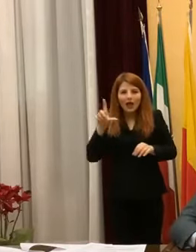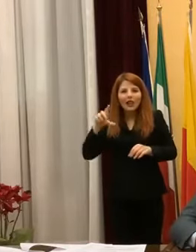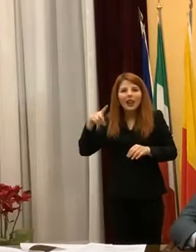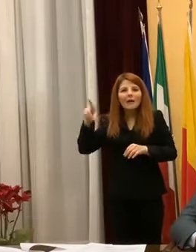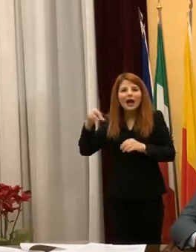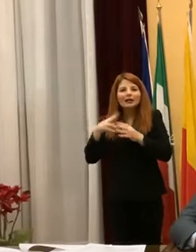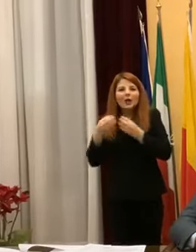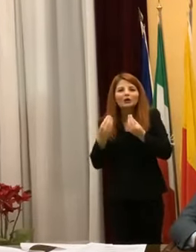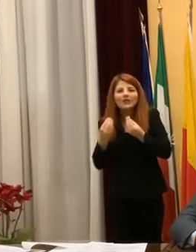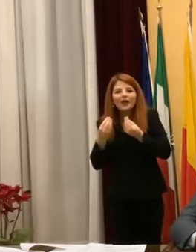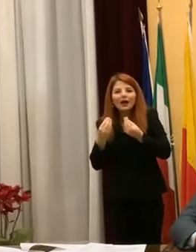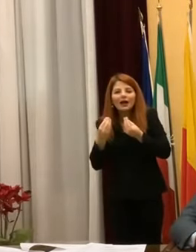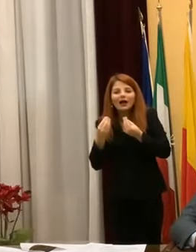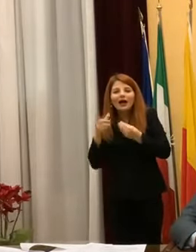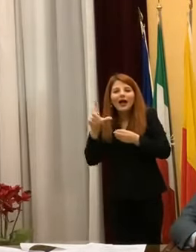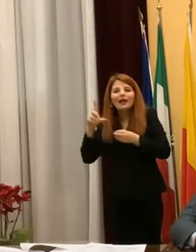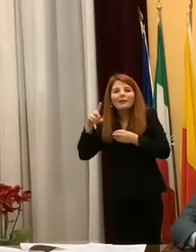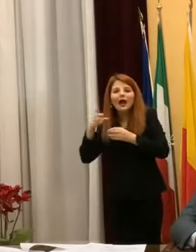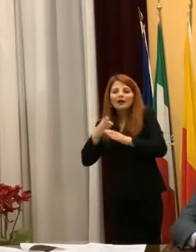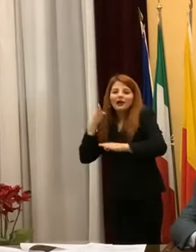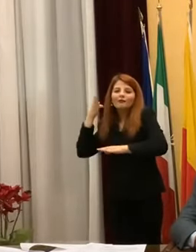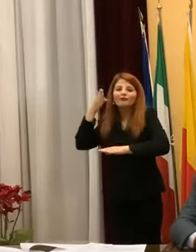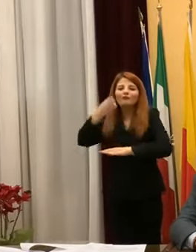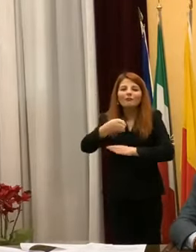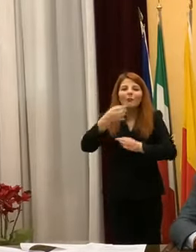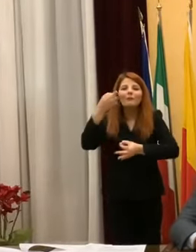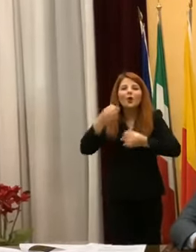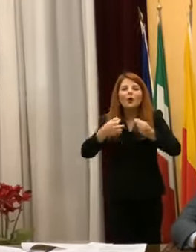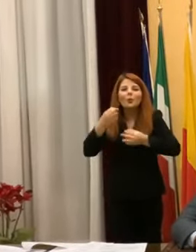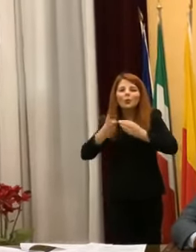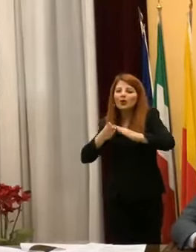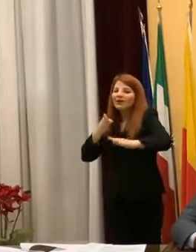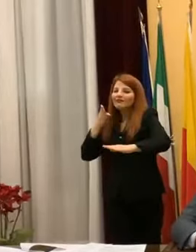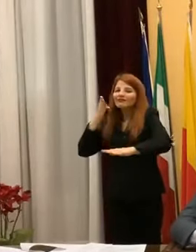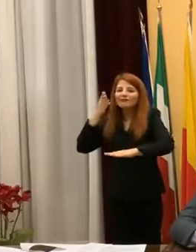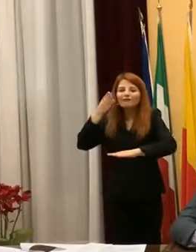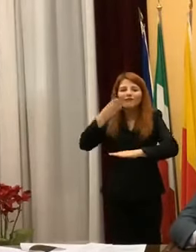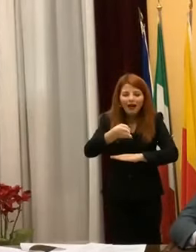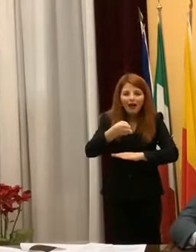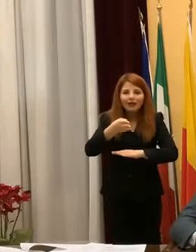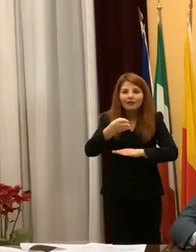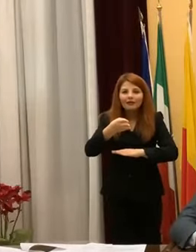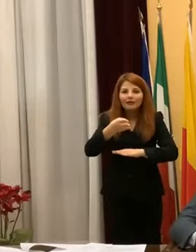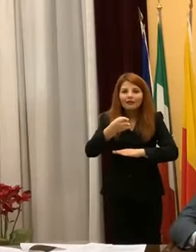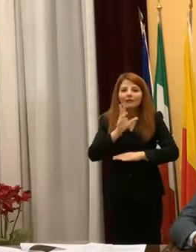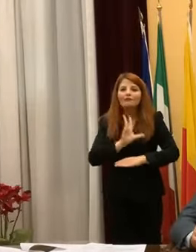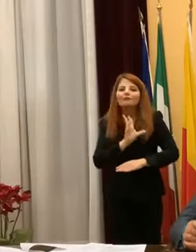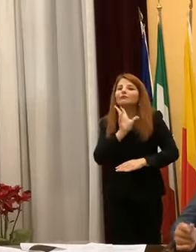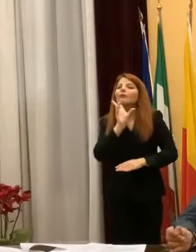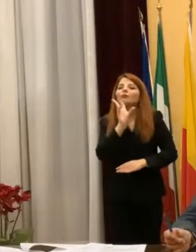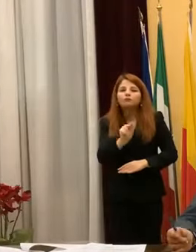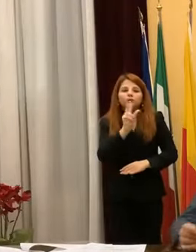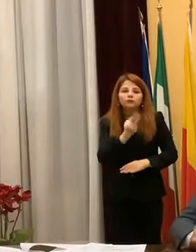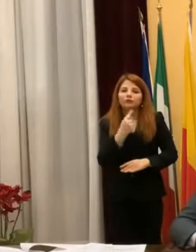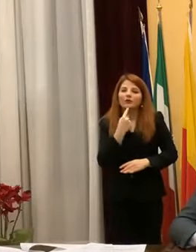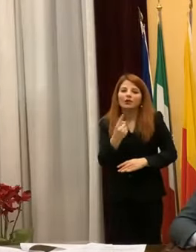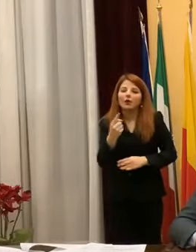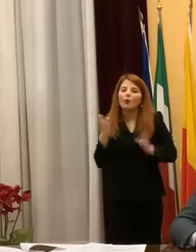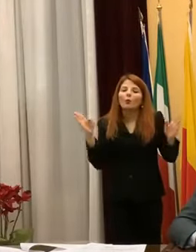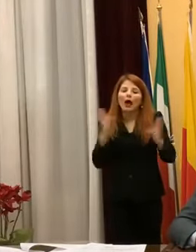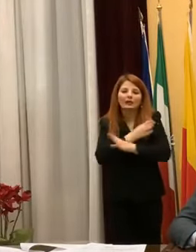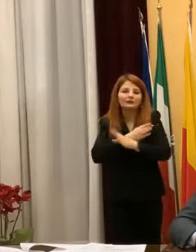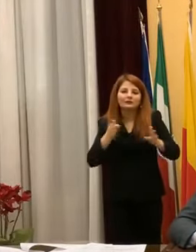in procura a parlare, chissà se era la seconda, la terza o la prima volta, non so se l'ha